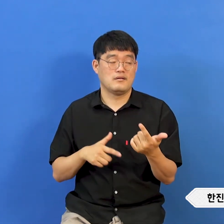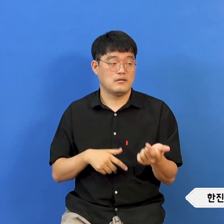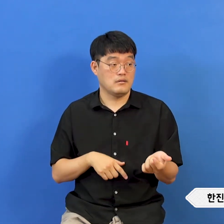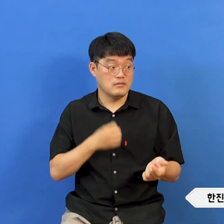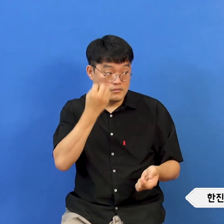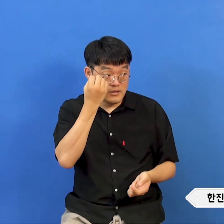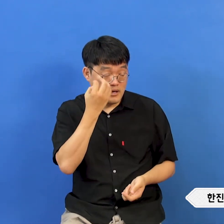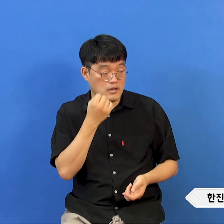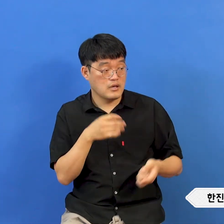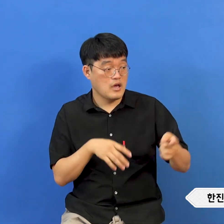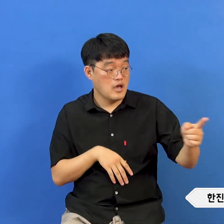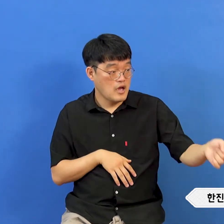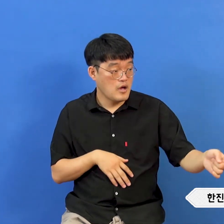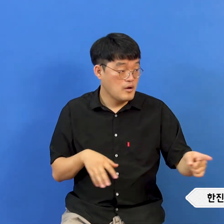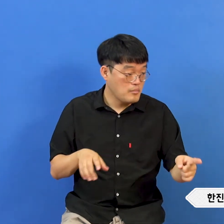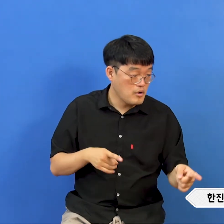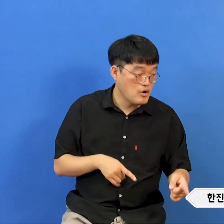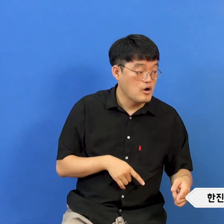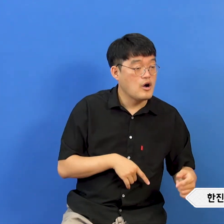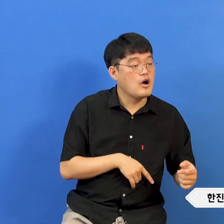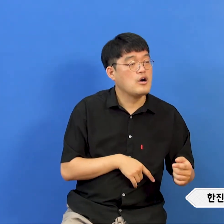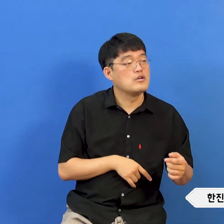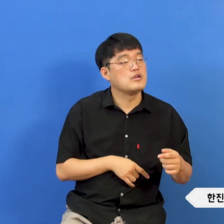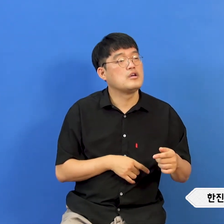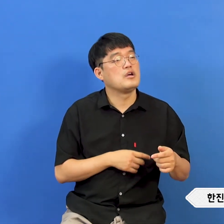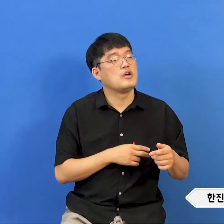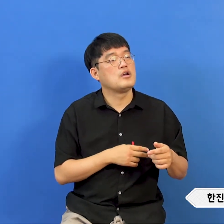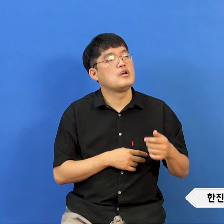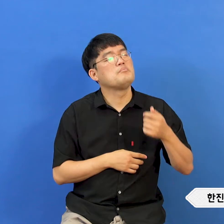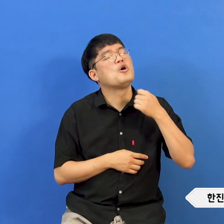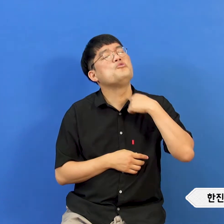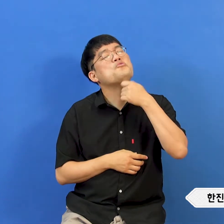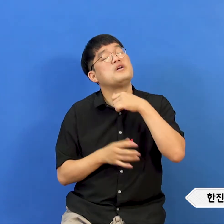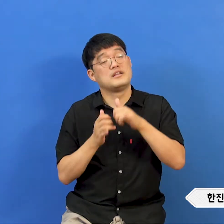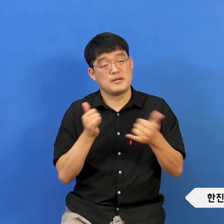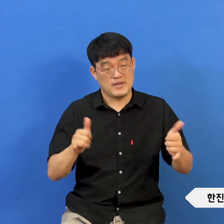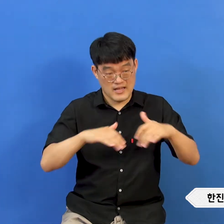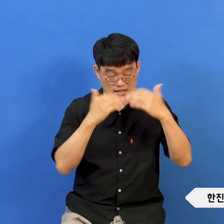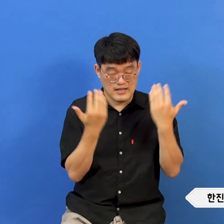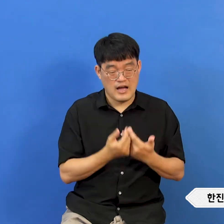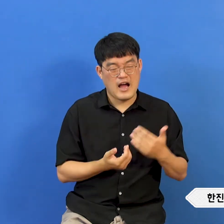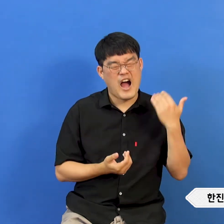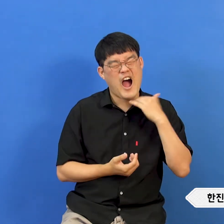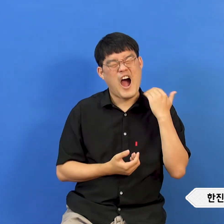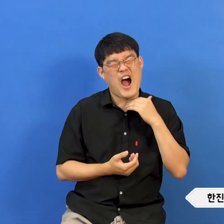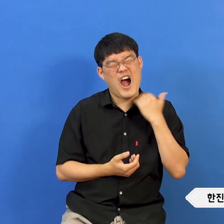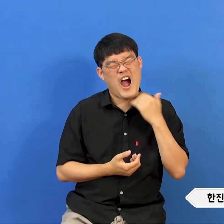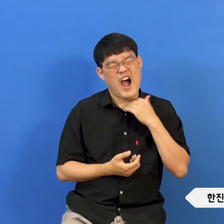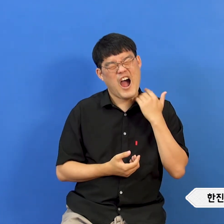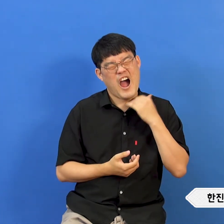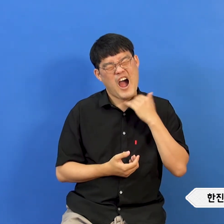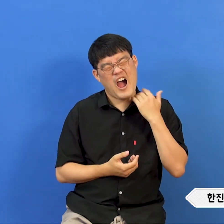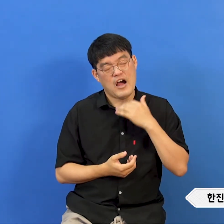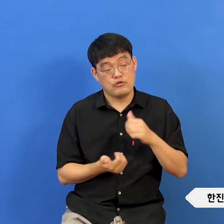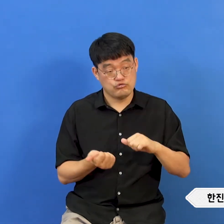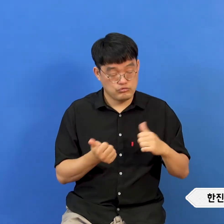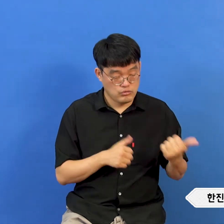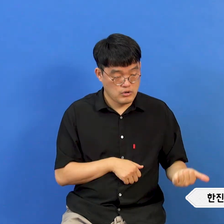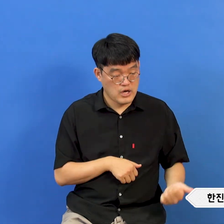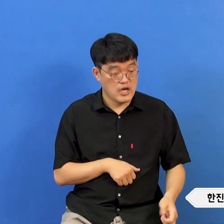사람마다 목이 99%가 땡강땡강 다 잘려져 나오고 목이 제대로 붙어 나오는 사람은 1%밖에